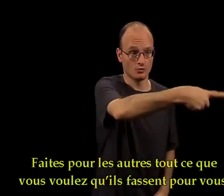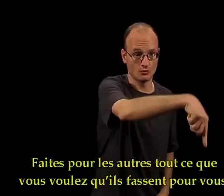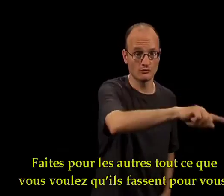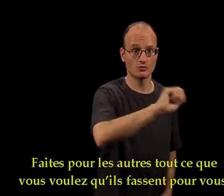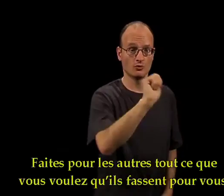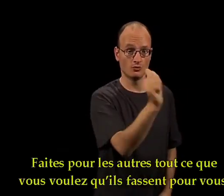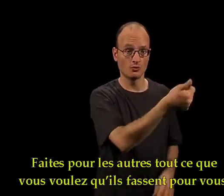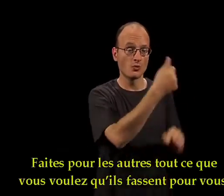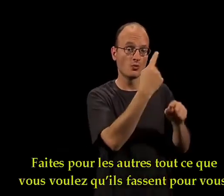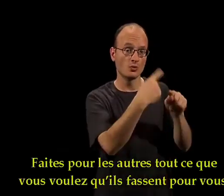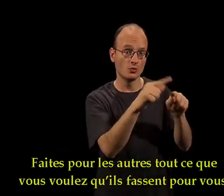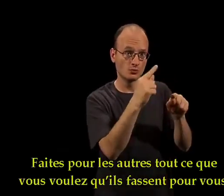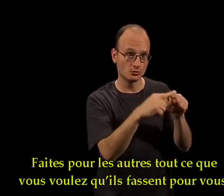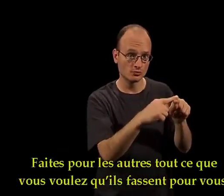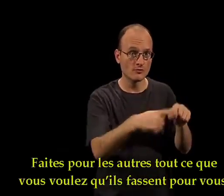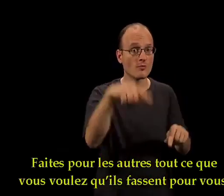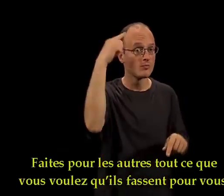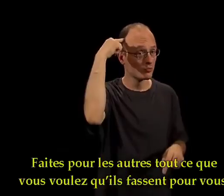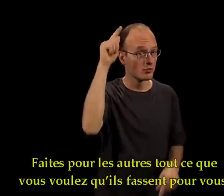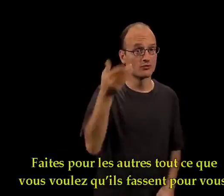Faites pour les autres tout ce que vous voulez qu'ils fassent pour vous.